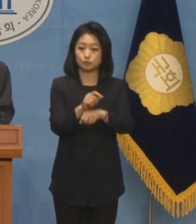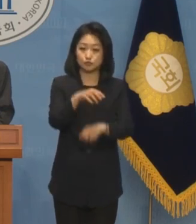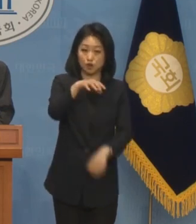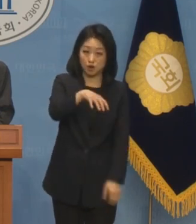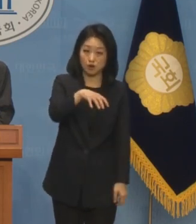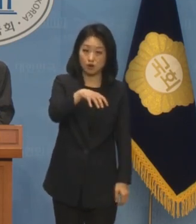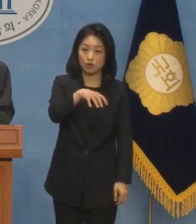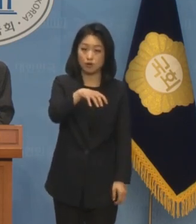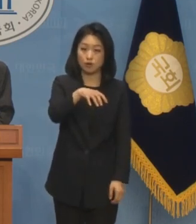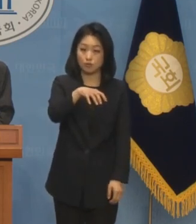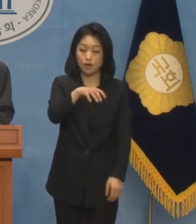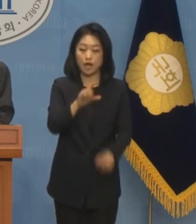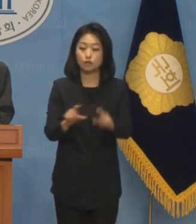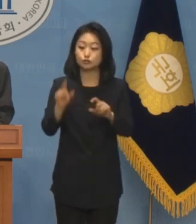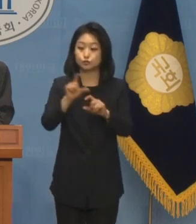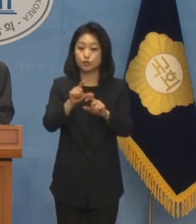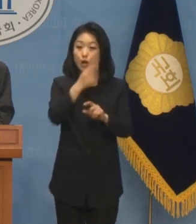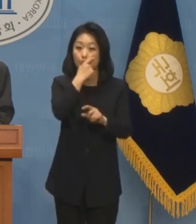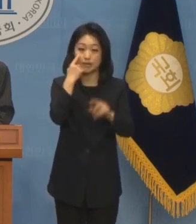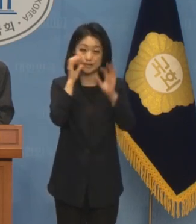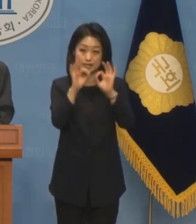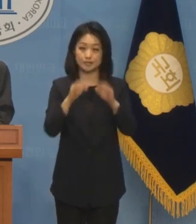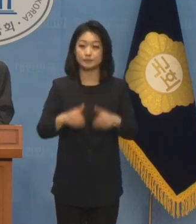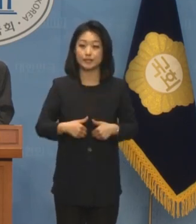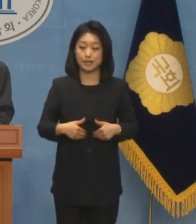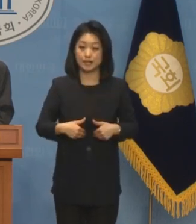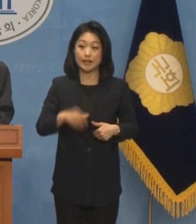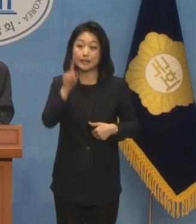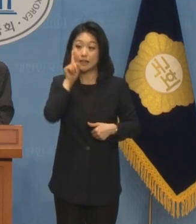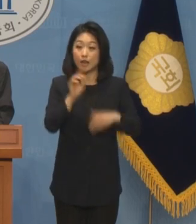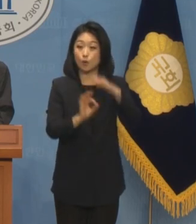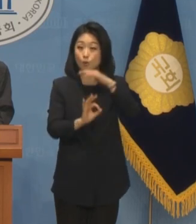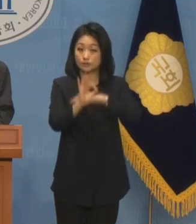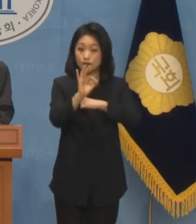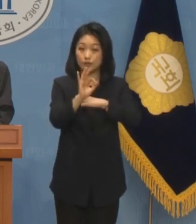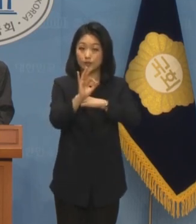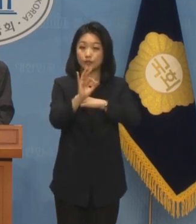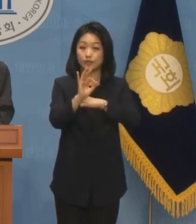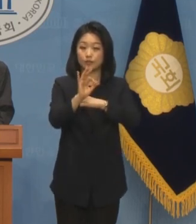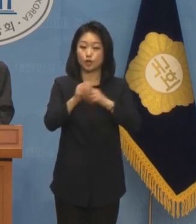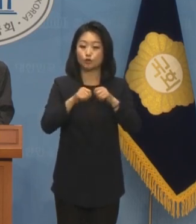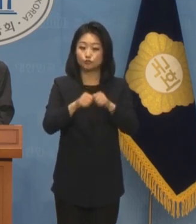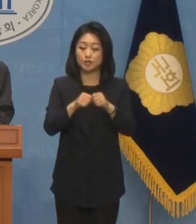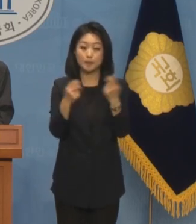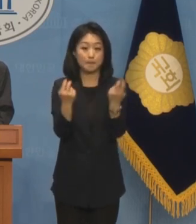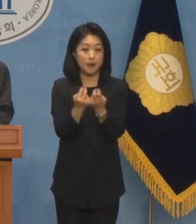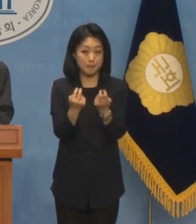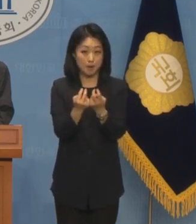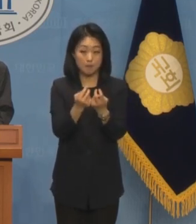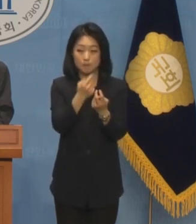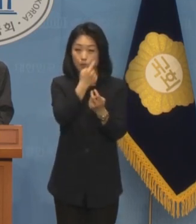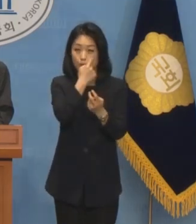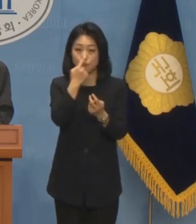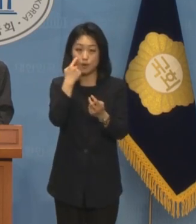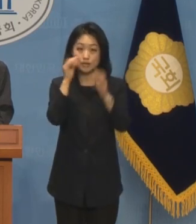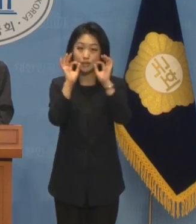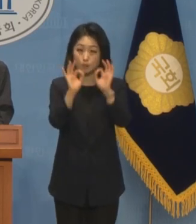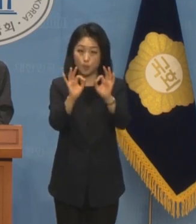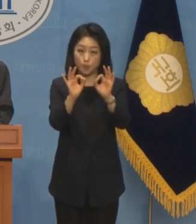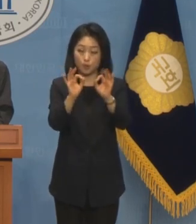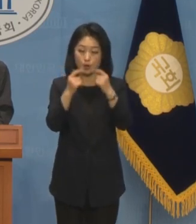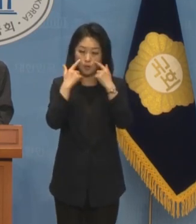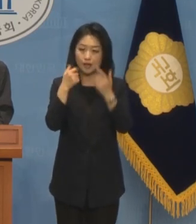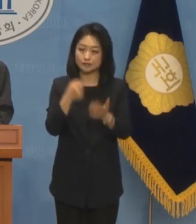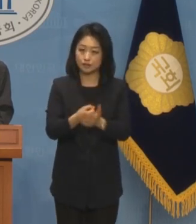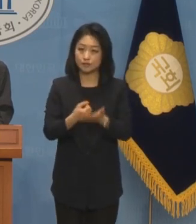아 좀 추가적인 확인을 해야 되기 때문에 내일 오전에 구체적인 방법은 최종 확정이 될 거고요